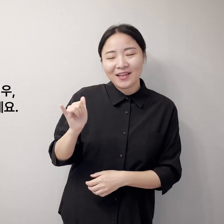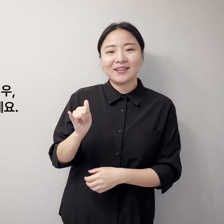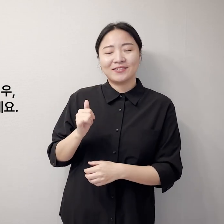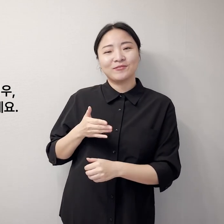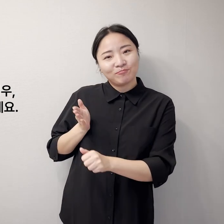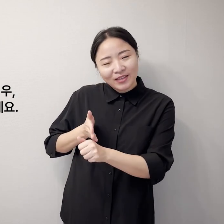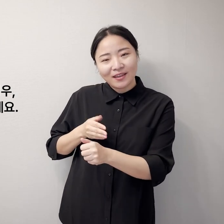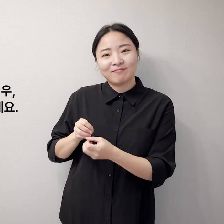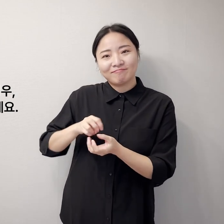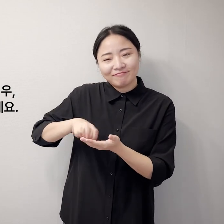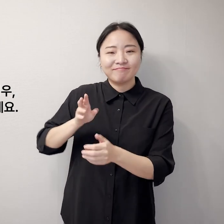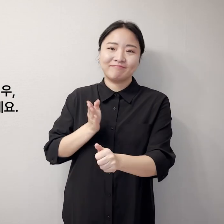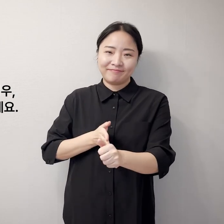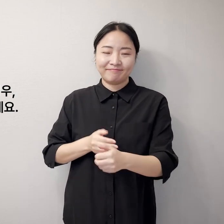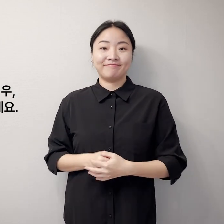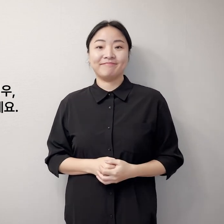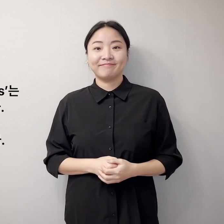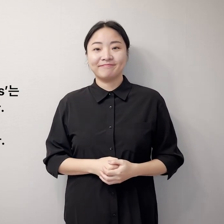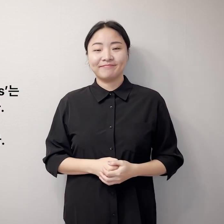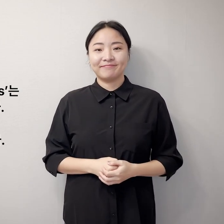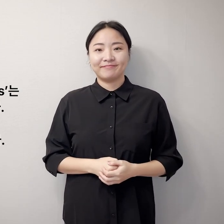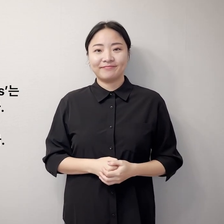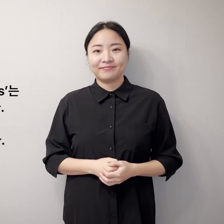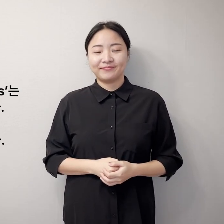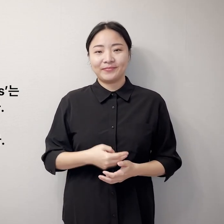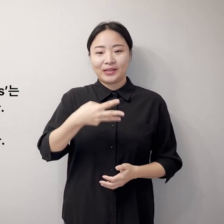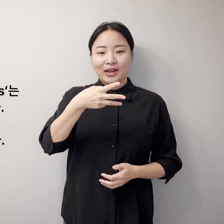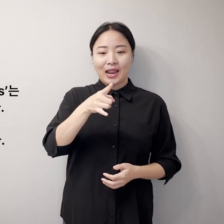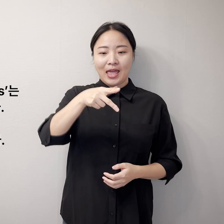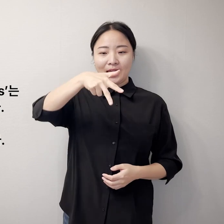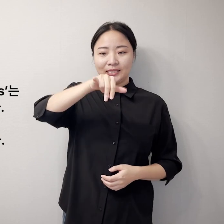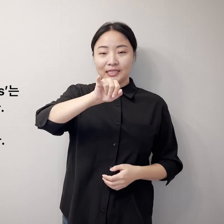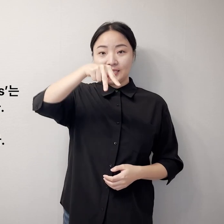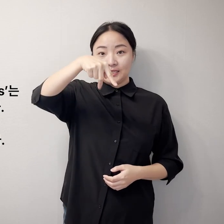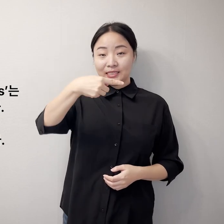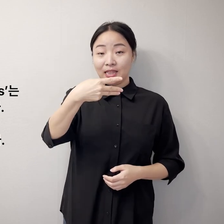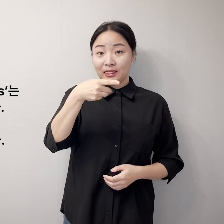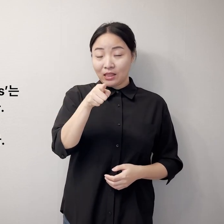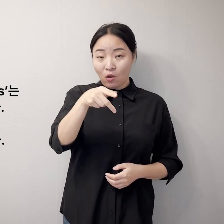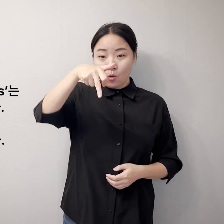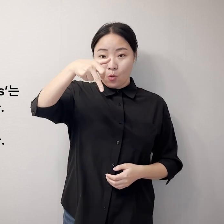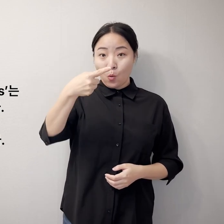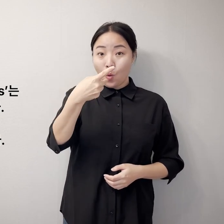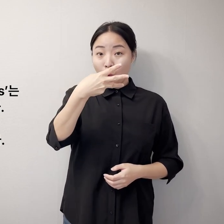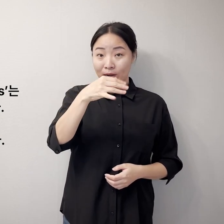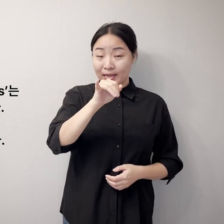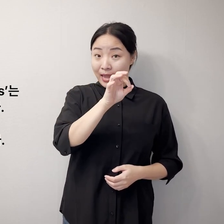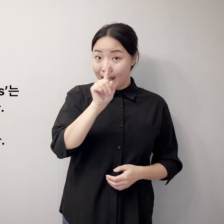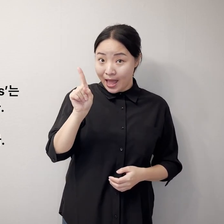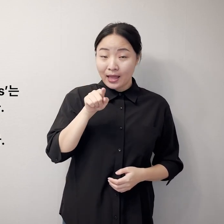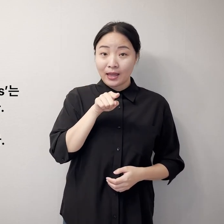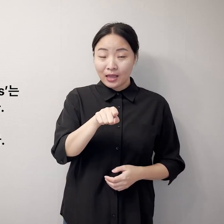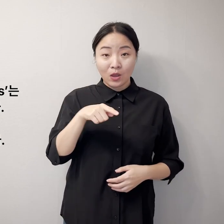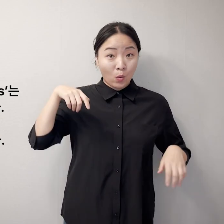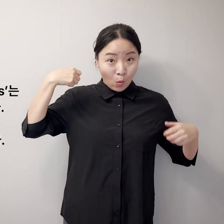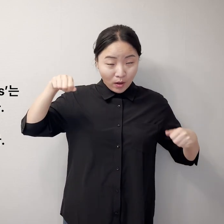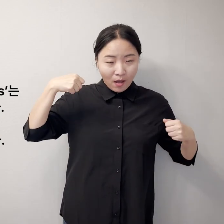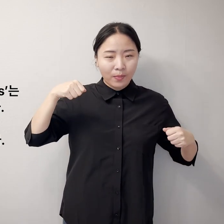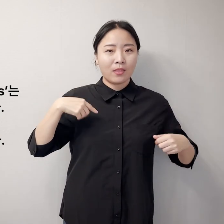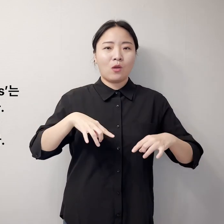레지스터 코리아의 리퀴드 바디즈는 오디오 비주얼 퍼포먼스 공연입니다